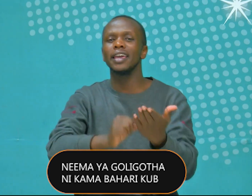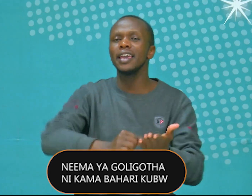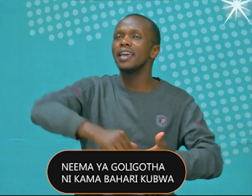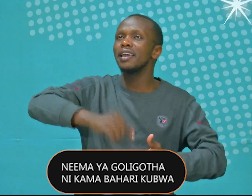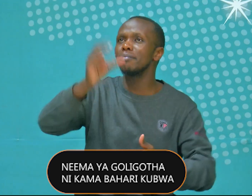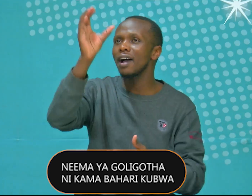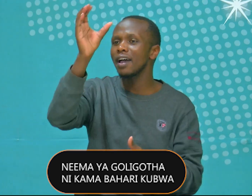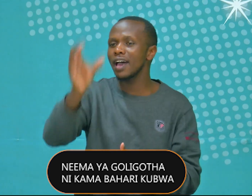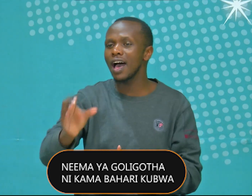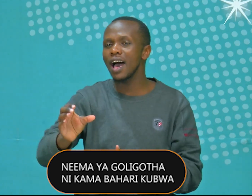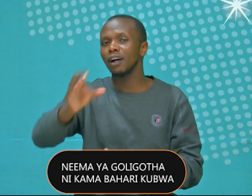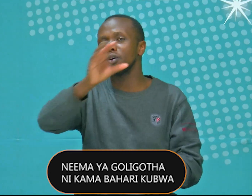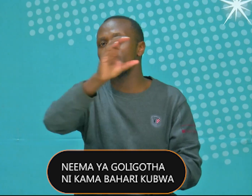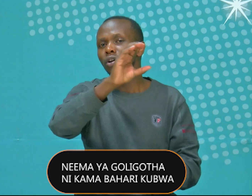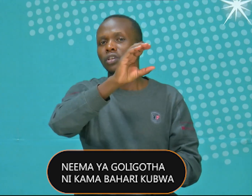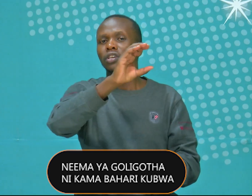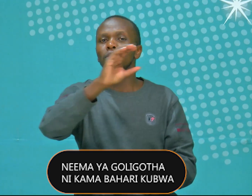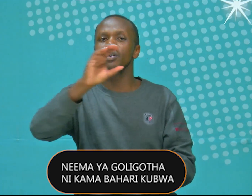neema